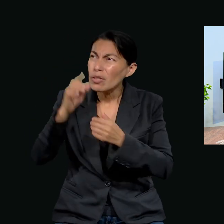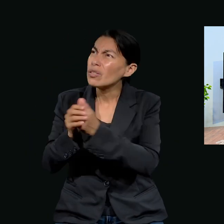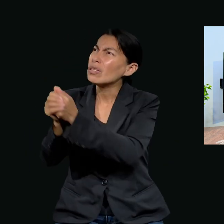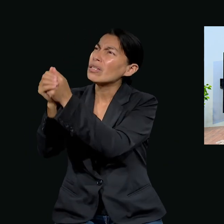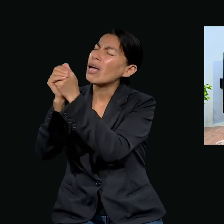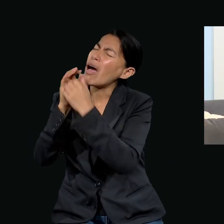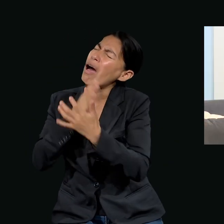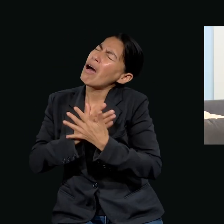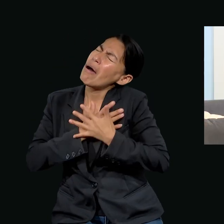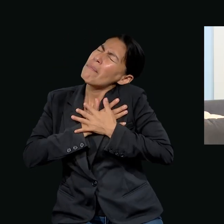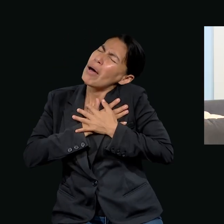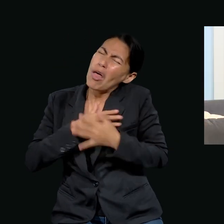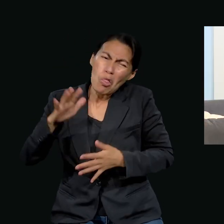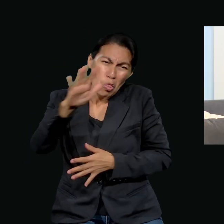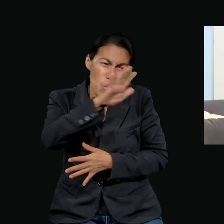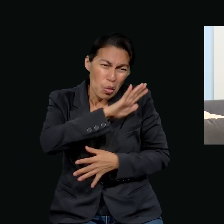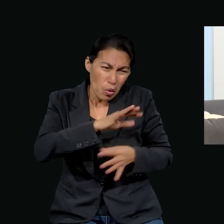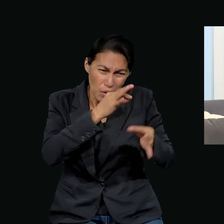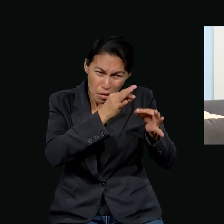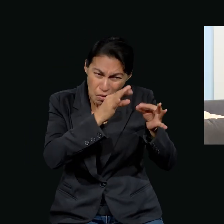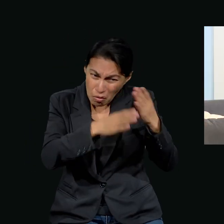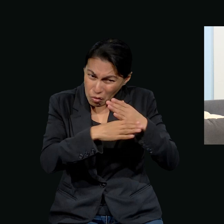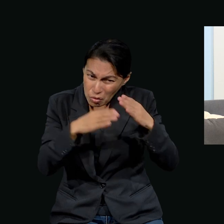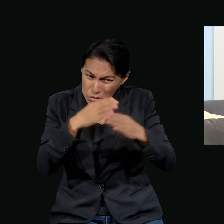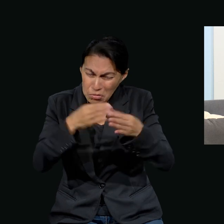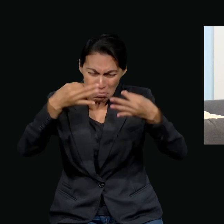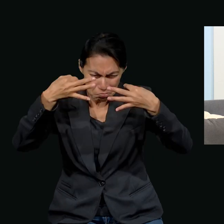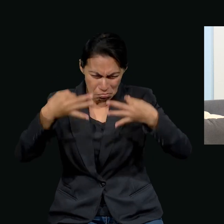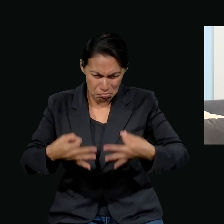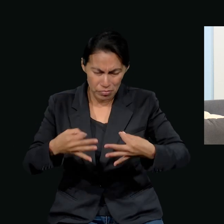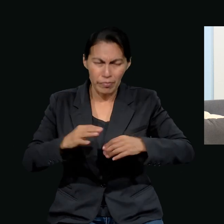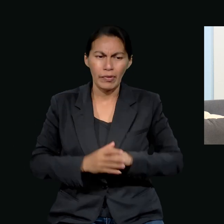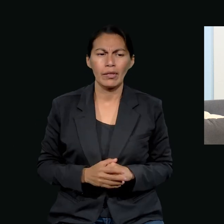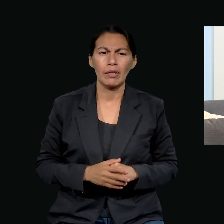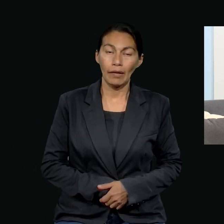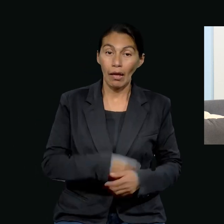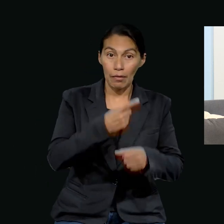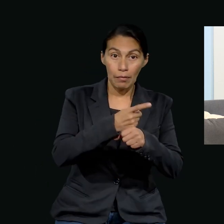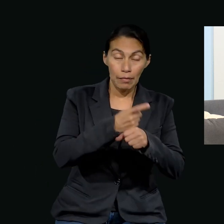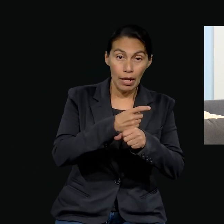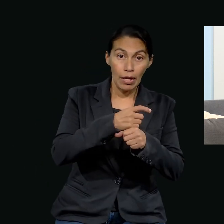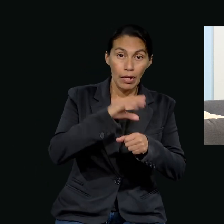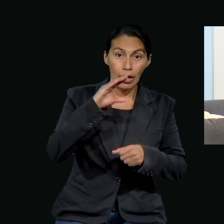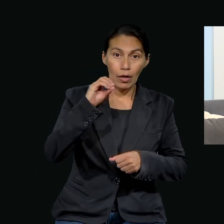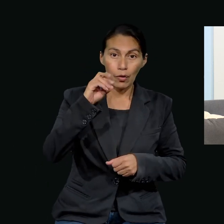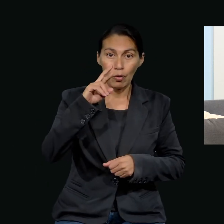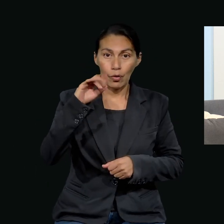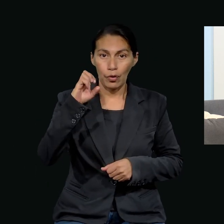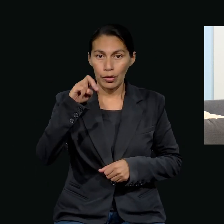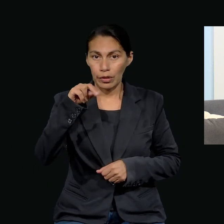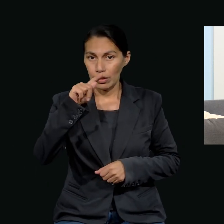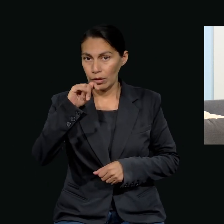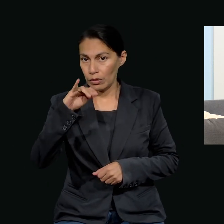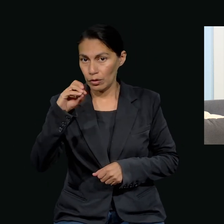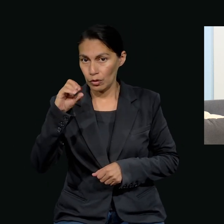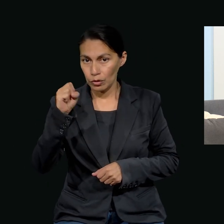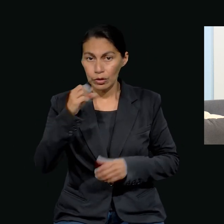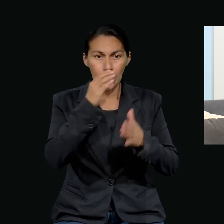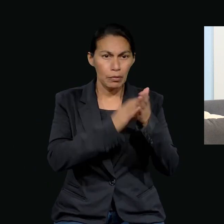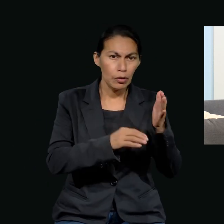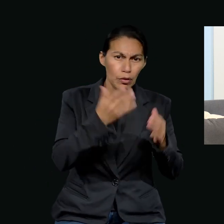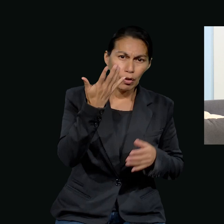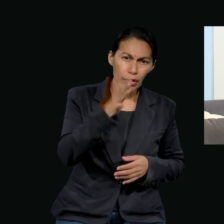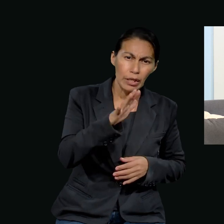ayudan a bien. Y primero a los Corintios, capítulo 10, versículo 13, que dice que Dios no nos dejará ser